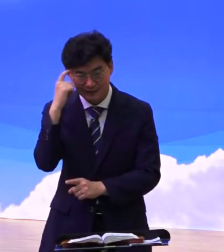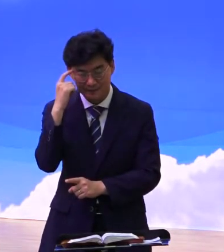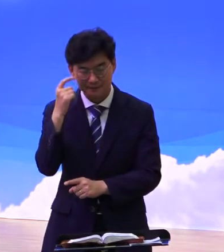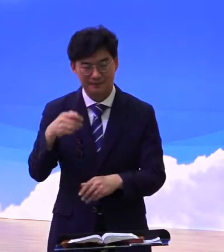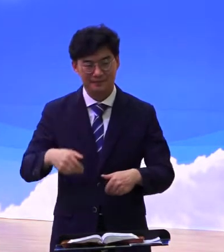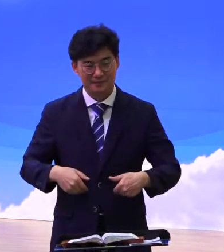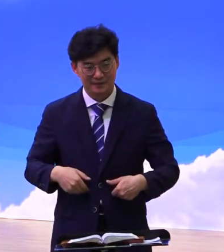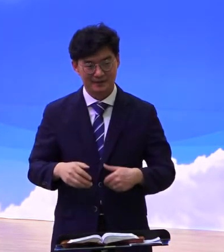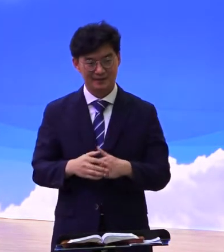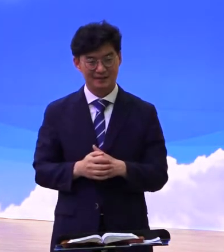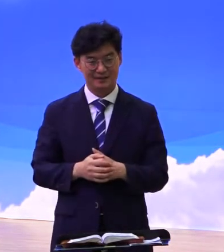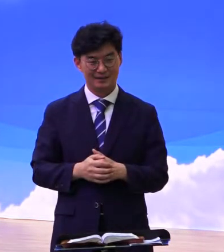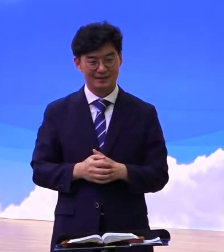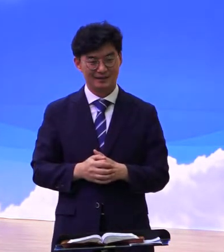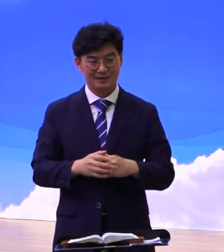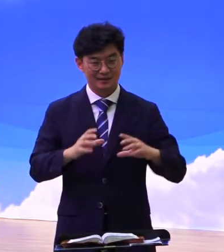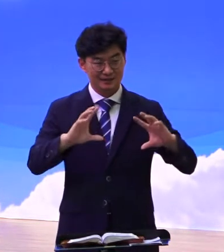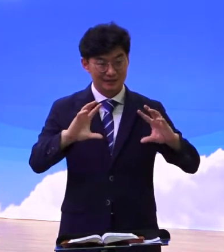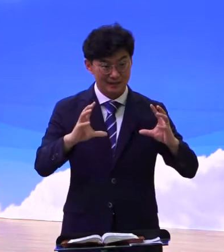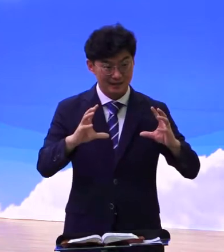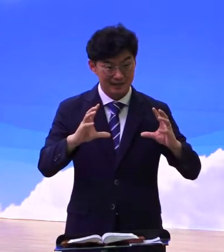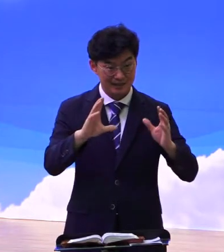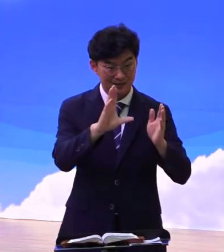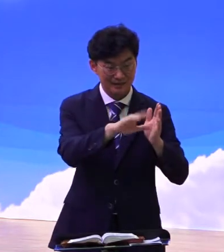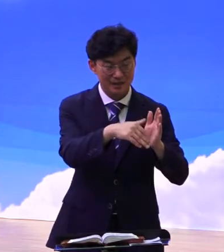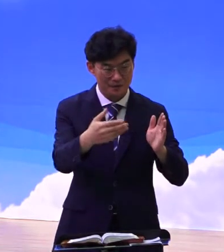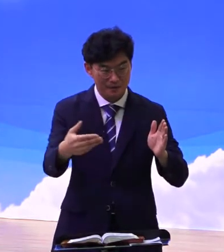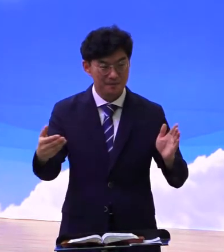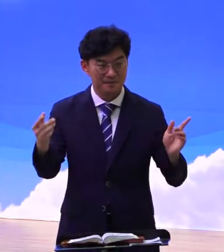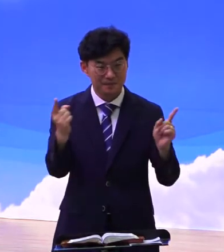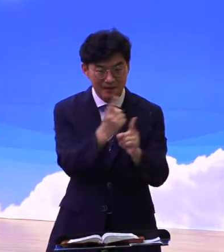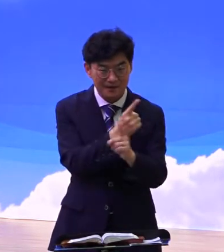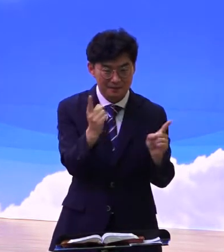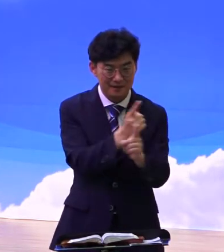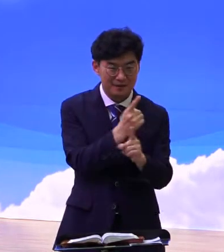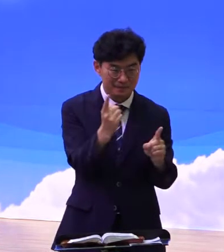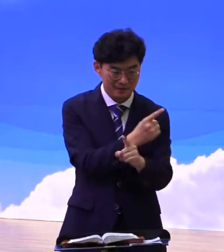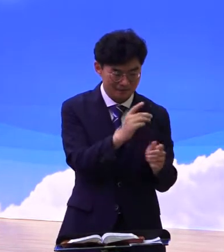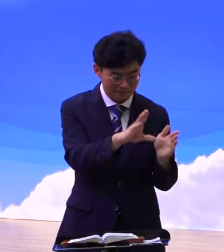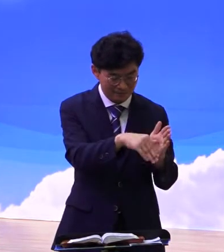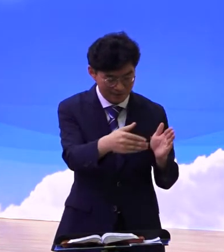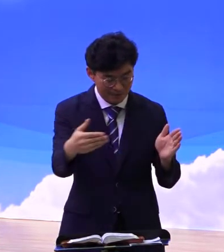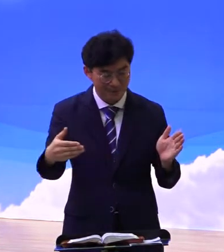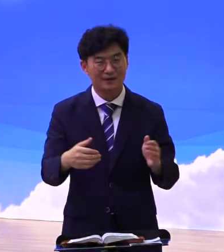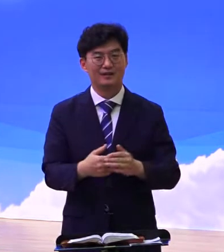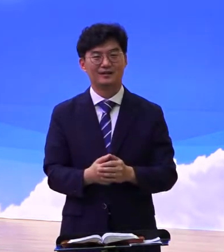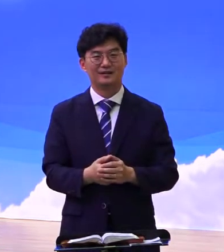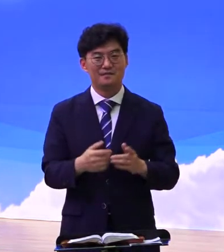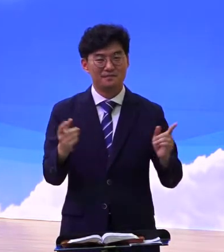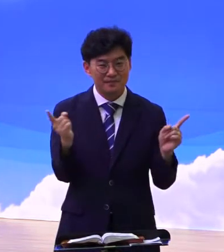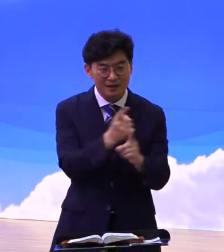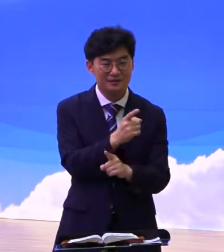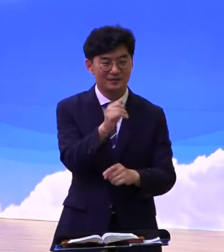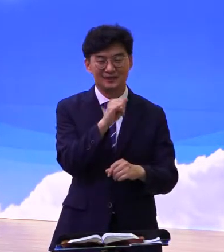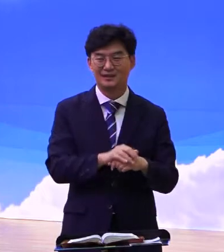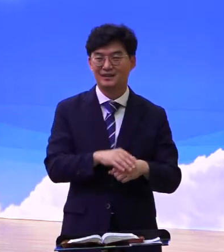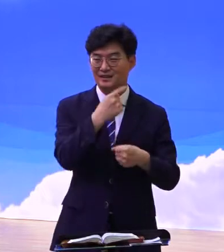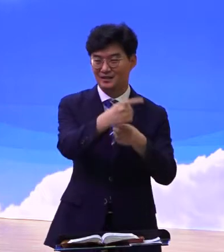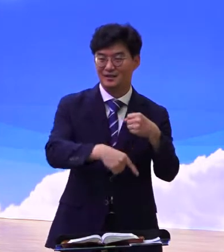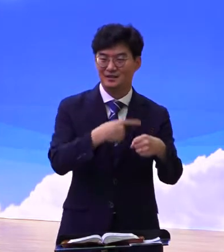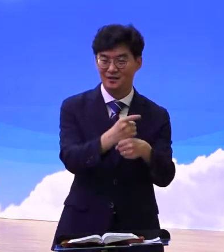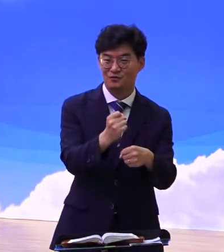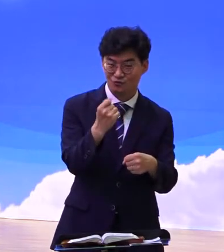우리가 살고 있는 이 세상이 정말 변화무쌍하게 흘러갑니다. 1년 6개월 코로나 오기 그 전